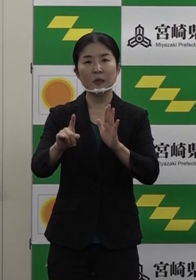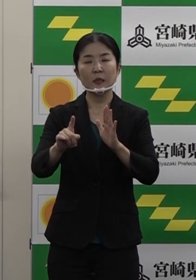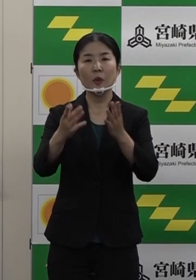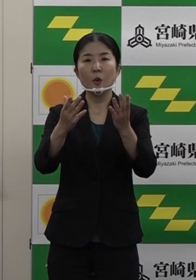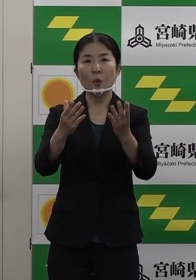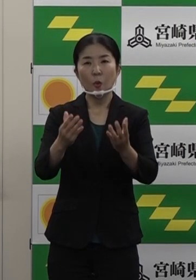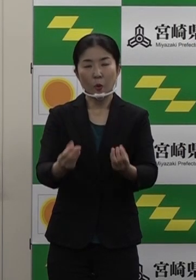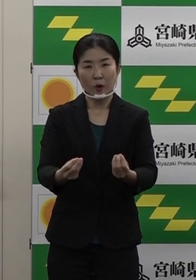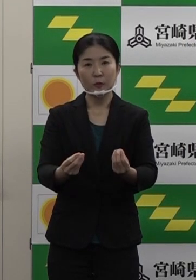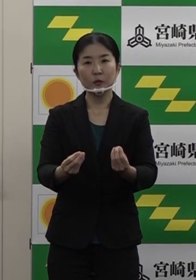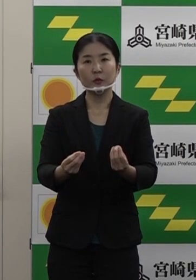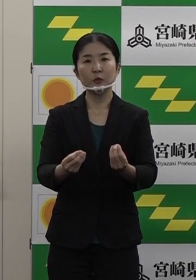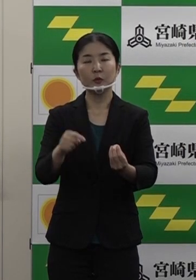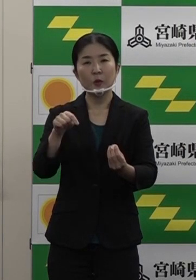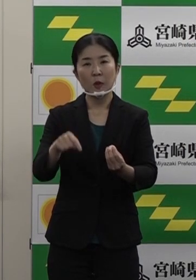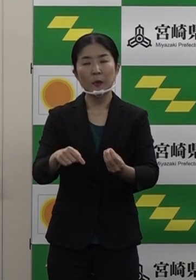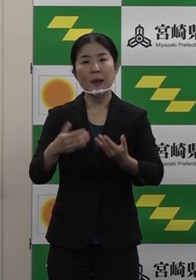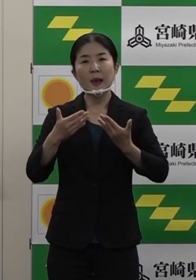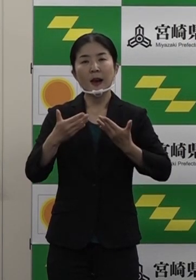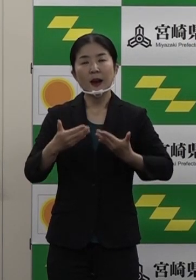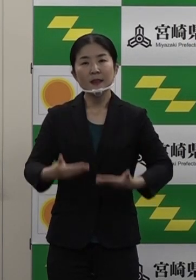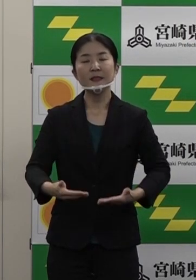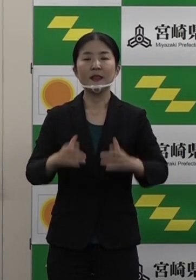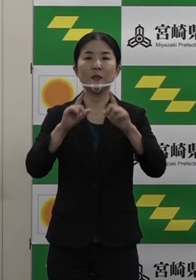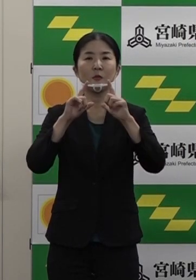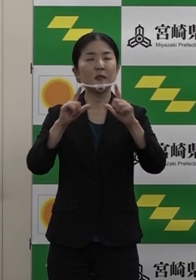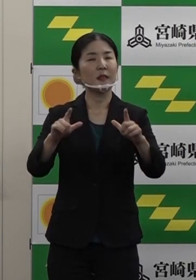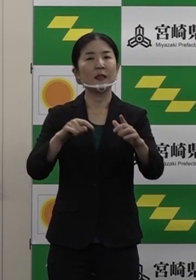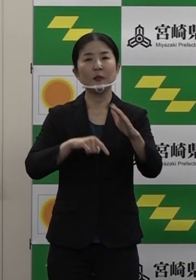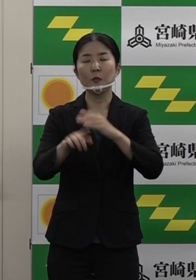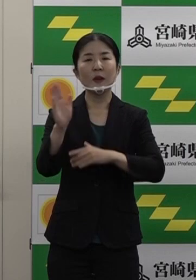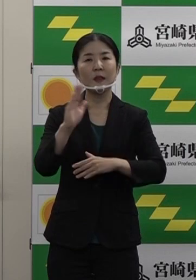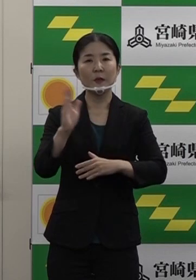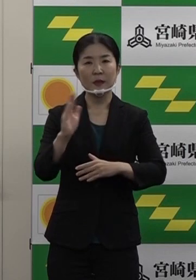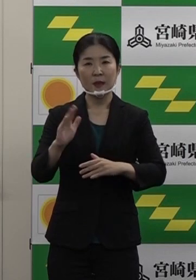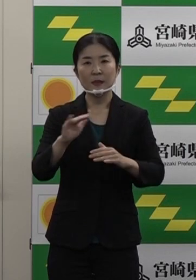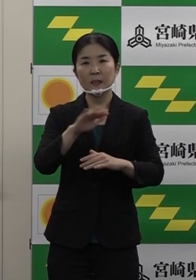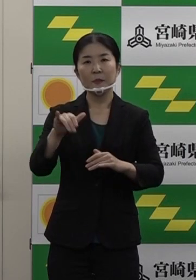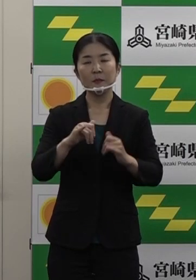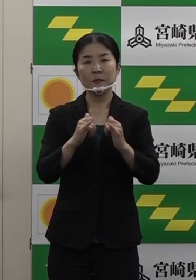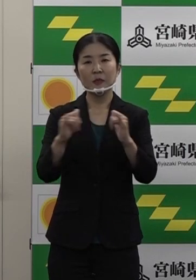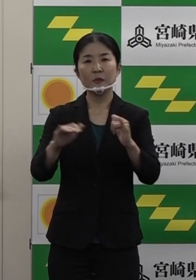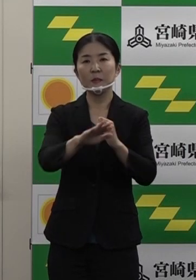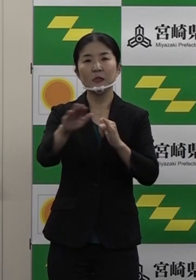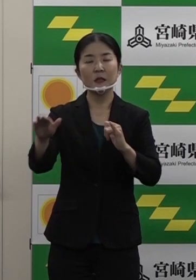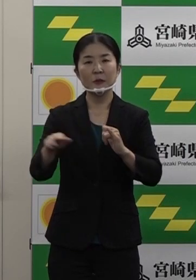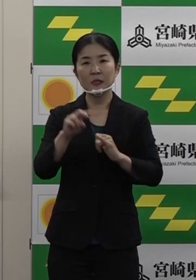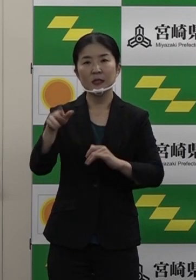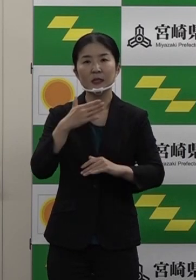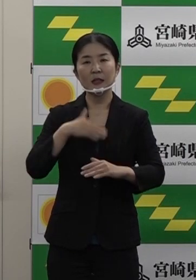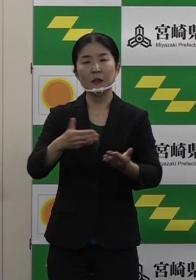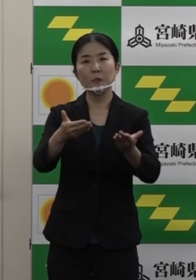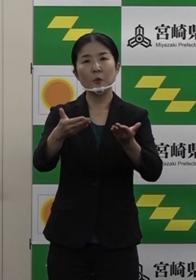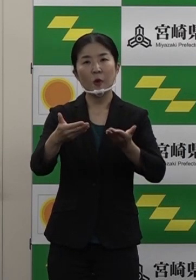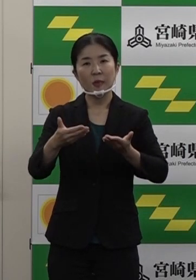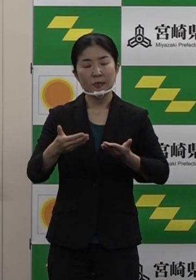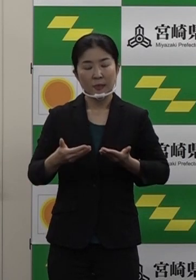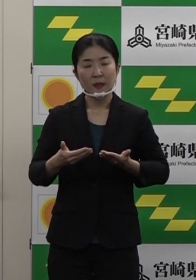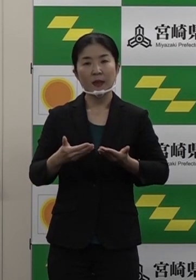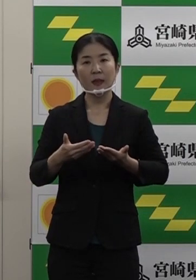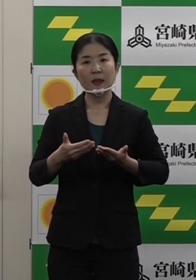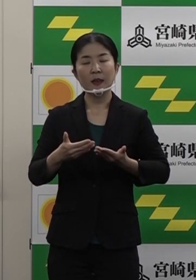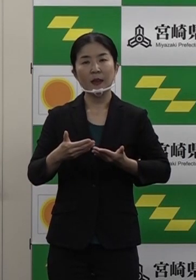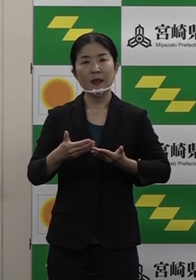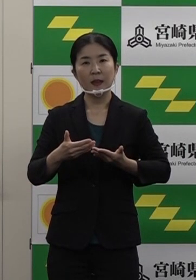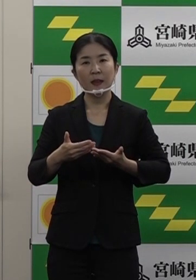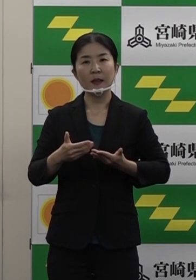終了することは安全宣言ではないということを県民の皆様にはぜひご理解をいただき、高い警